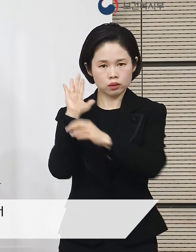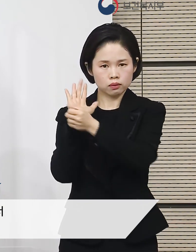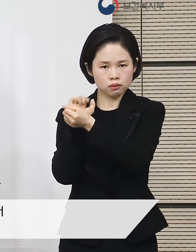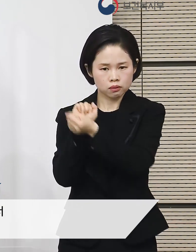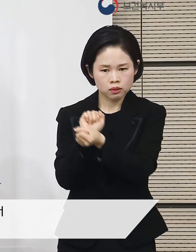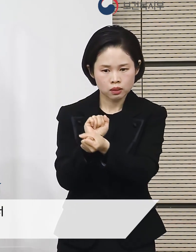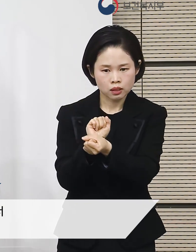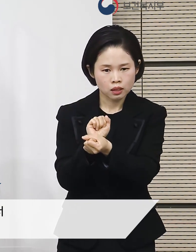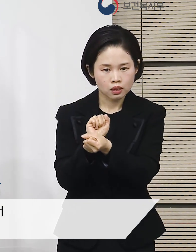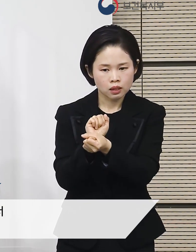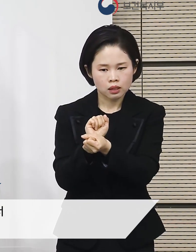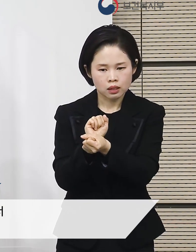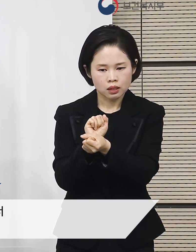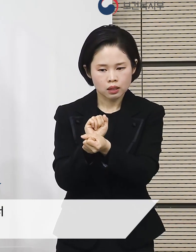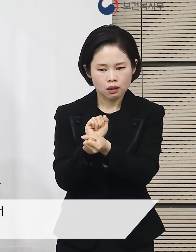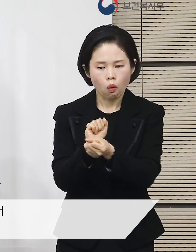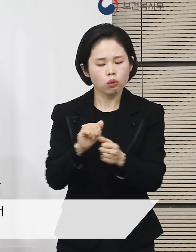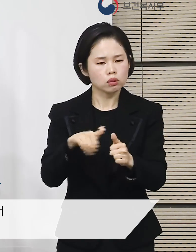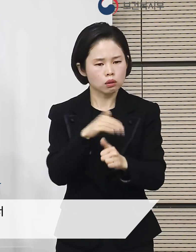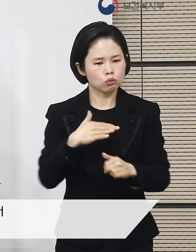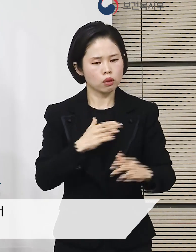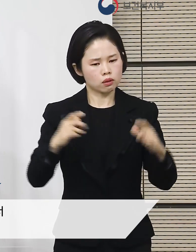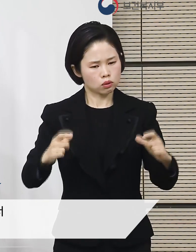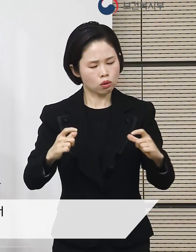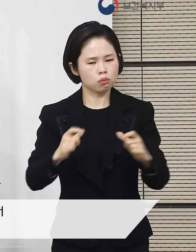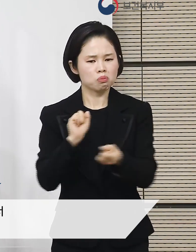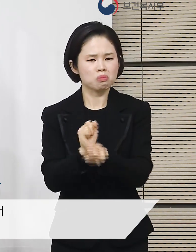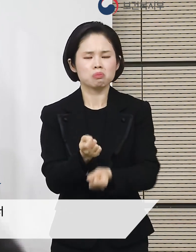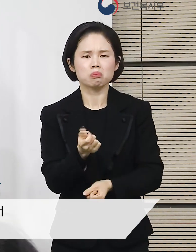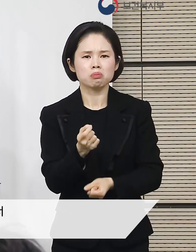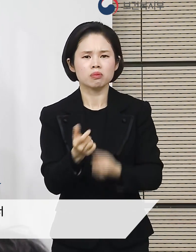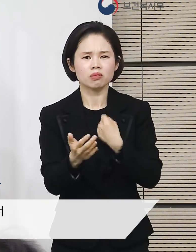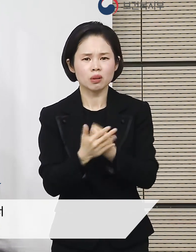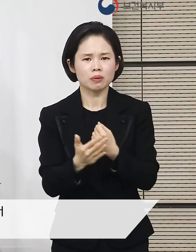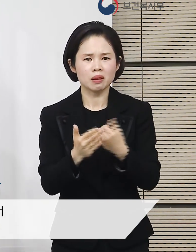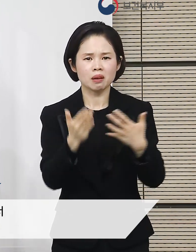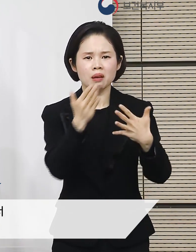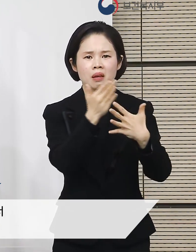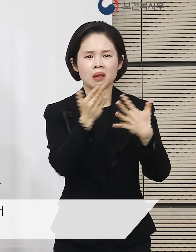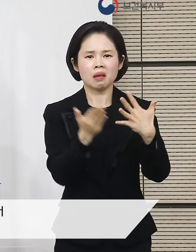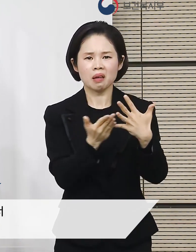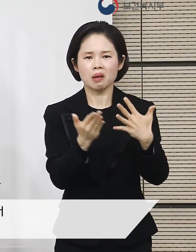고려하여 각 지자체에서 완화된 조치를 시행할 수는 없습니다.